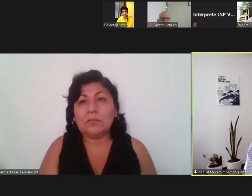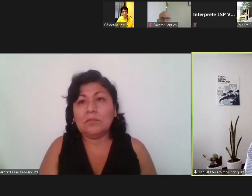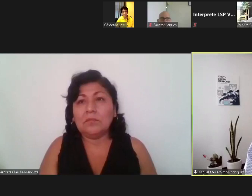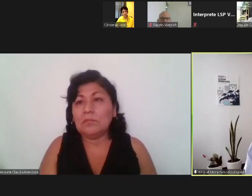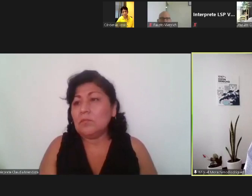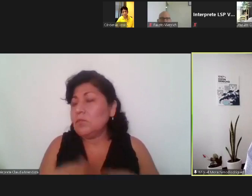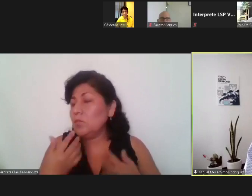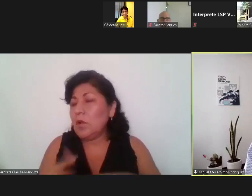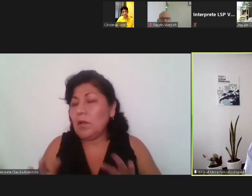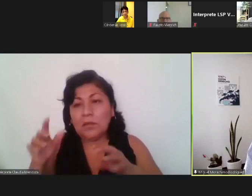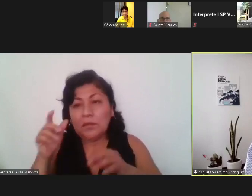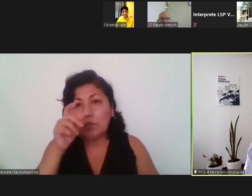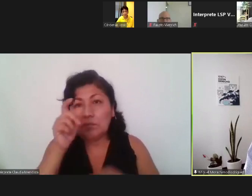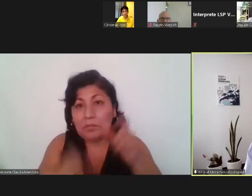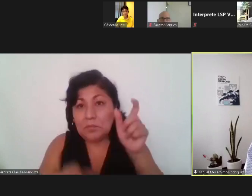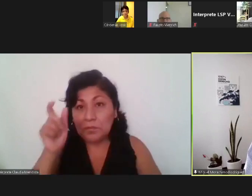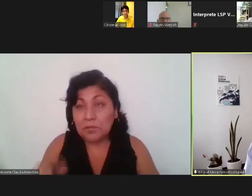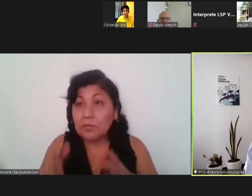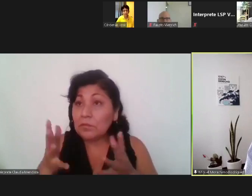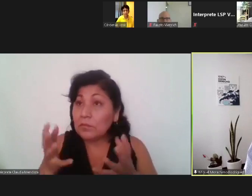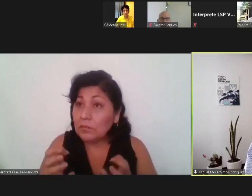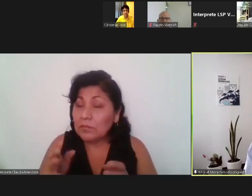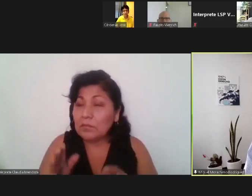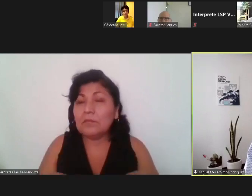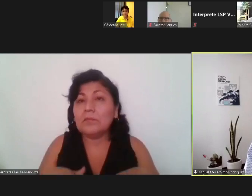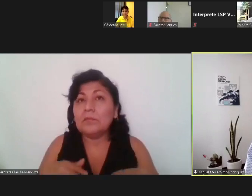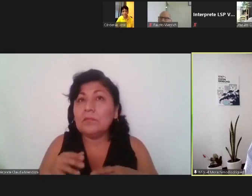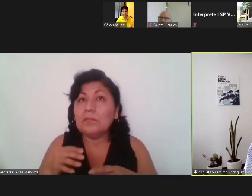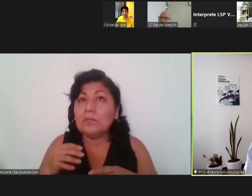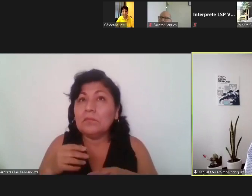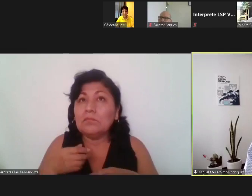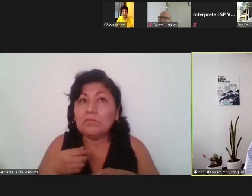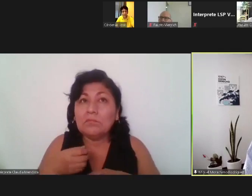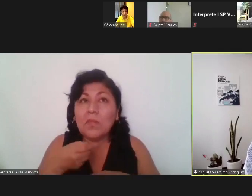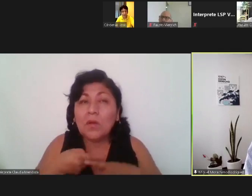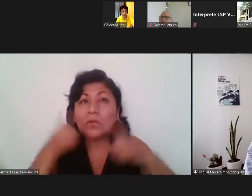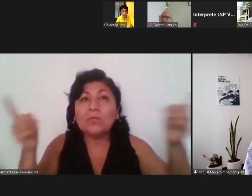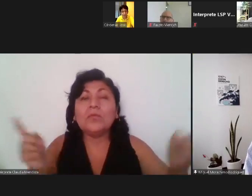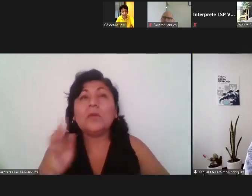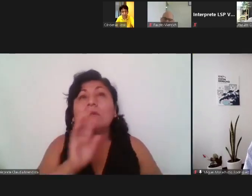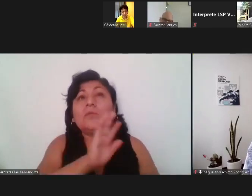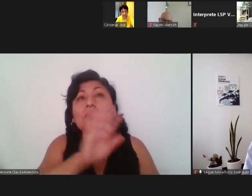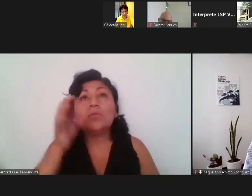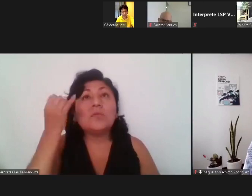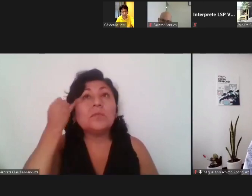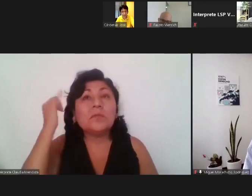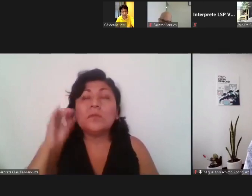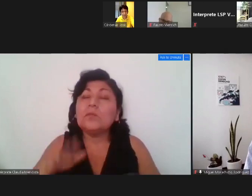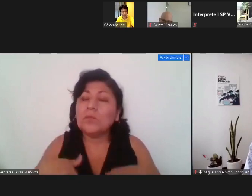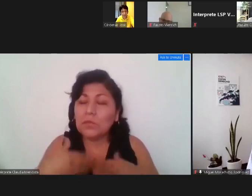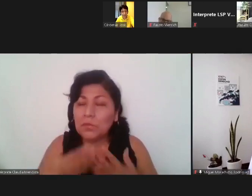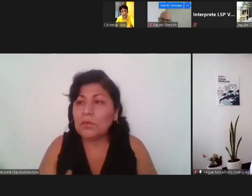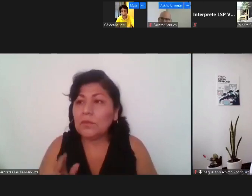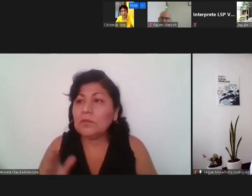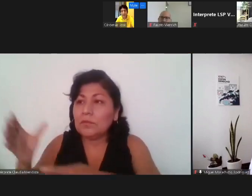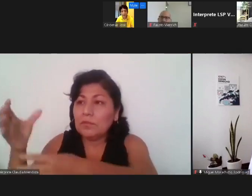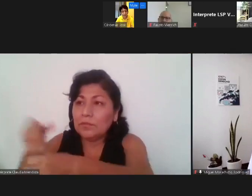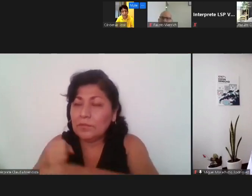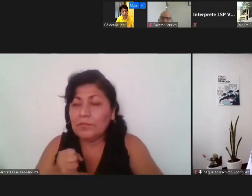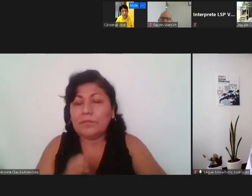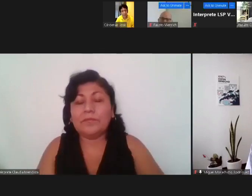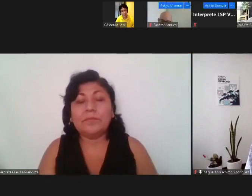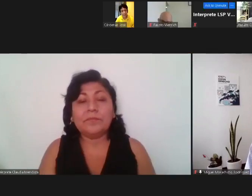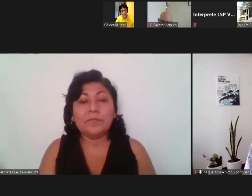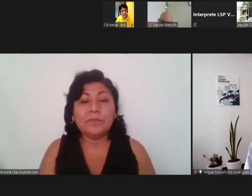de todo creador que quiera compartir su contenido. Gracias por las palabras, Miguel.